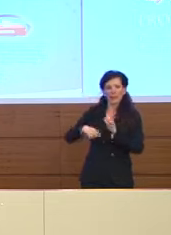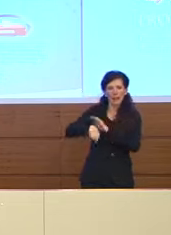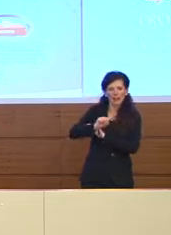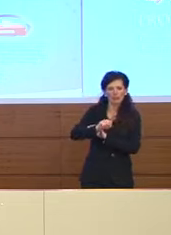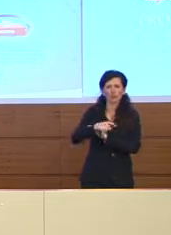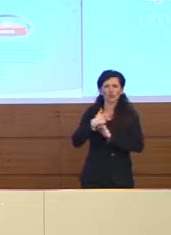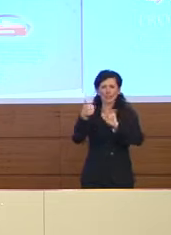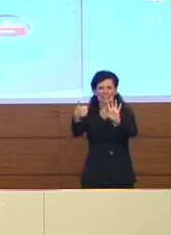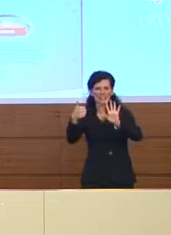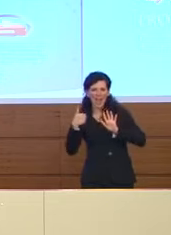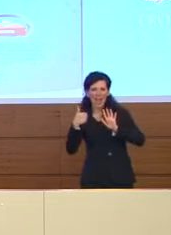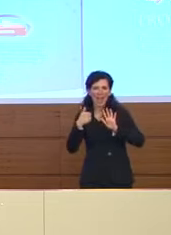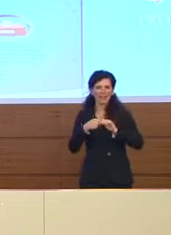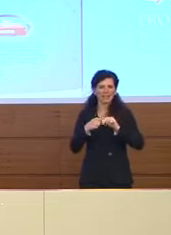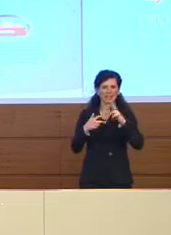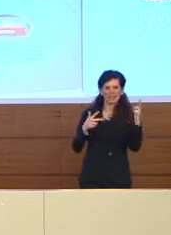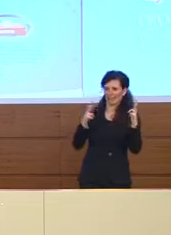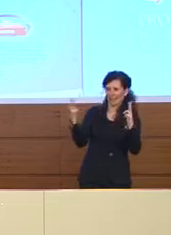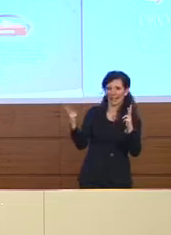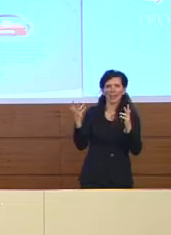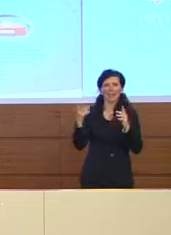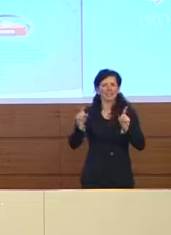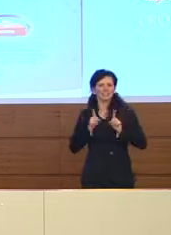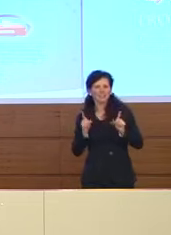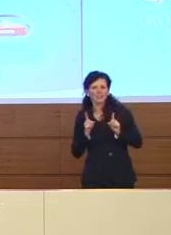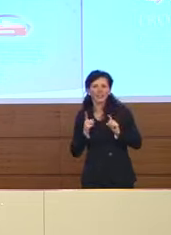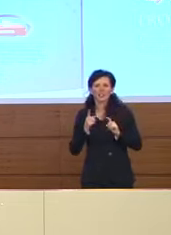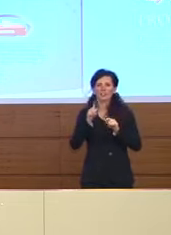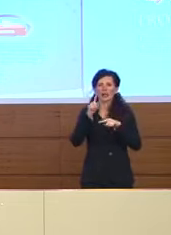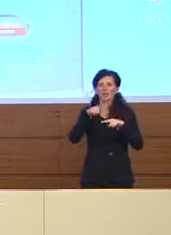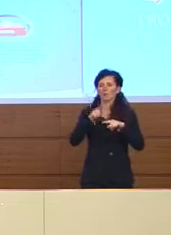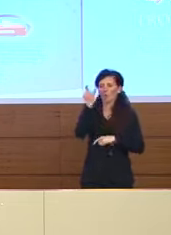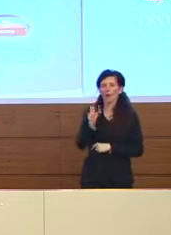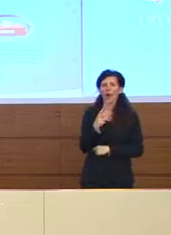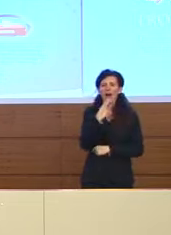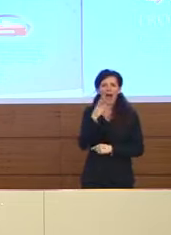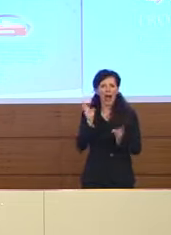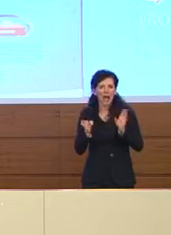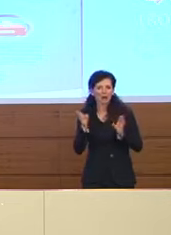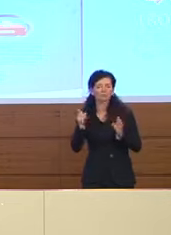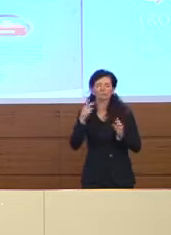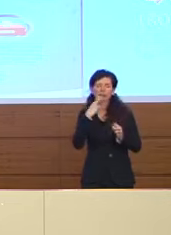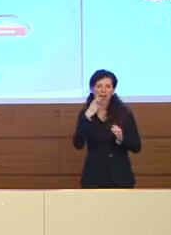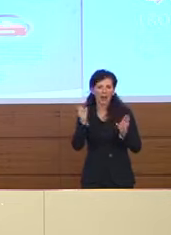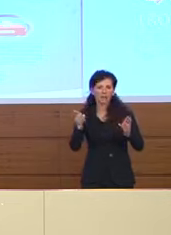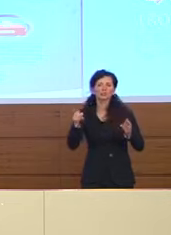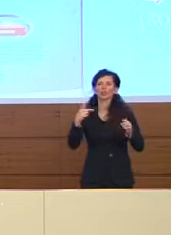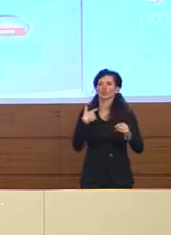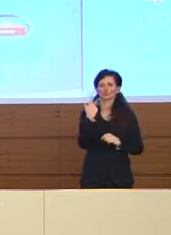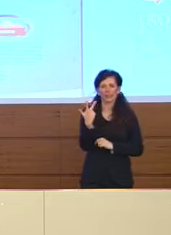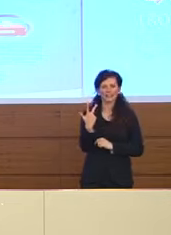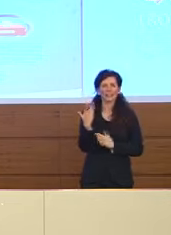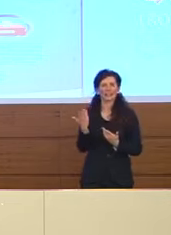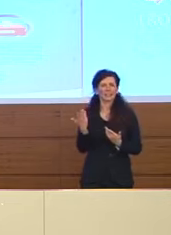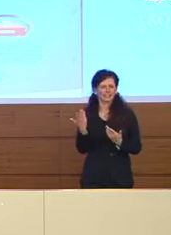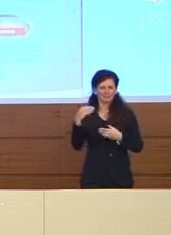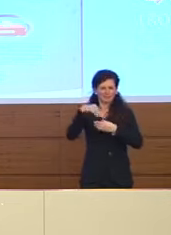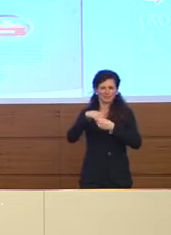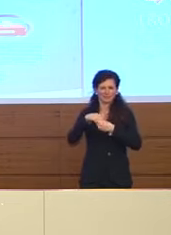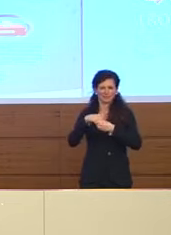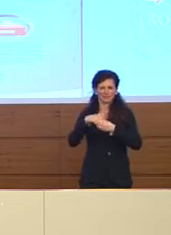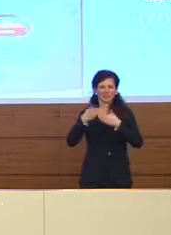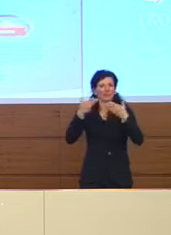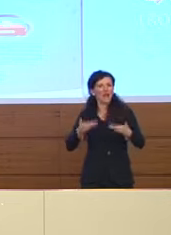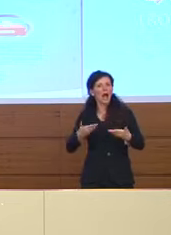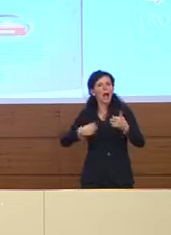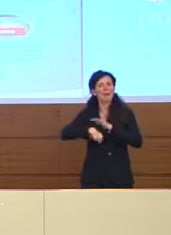arbitrale per la diffusione appunto di salsa eccovi due anche